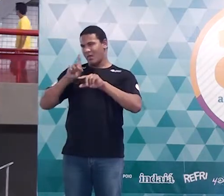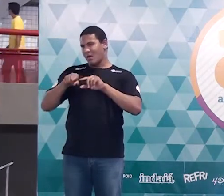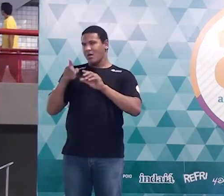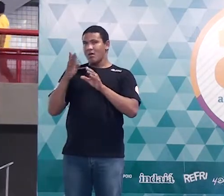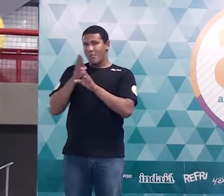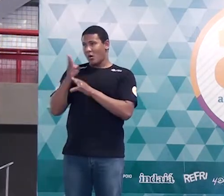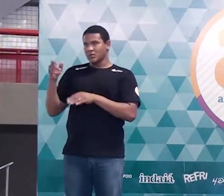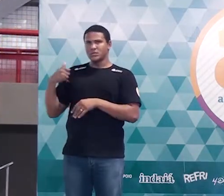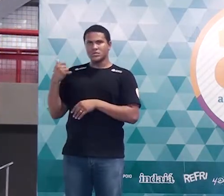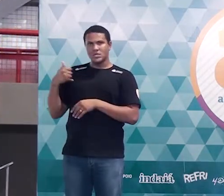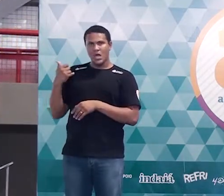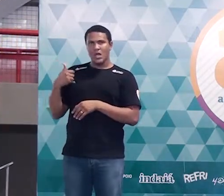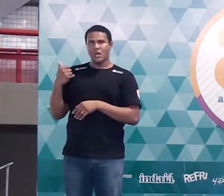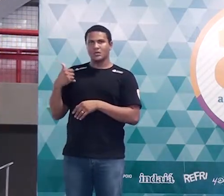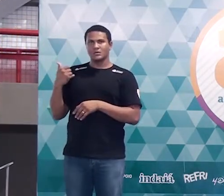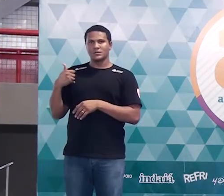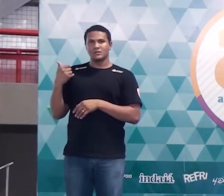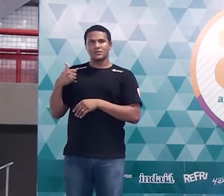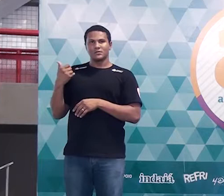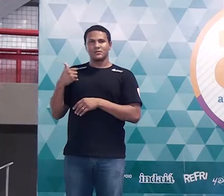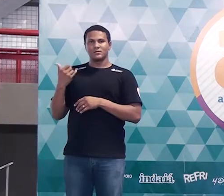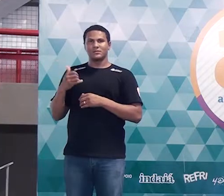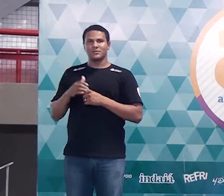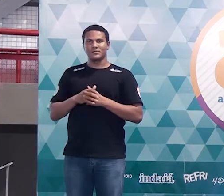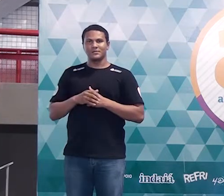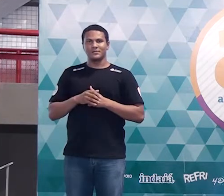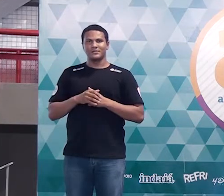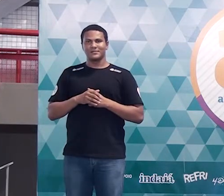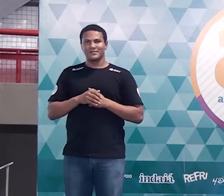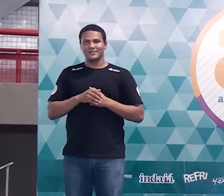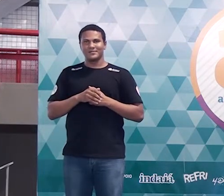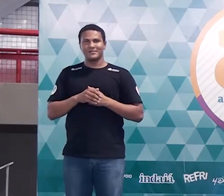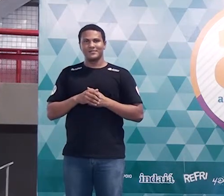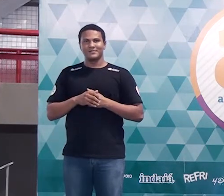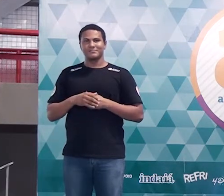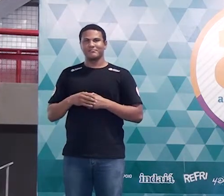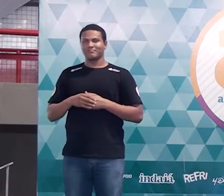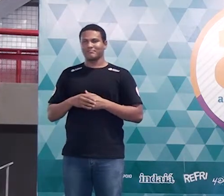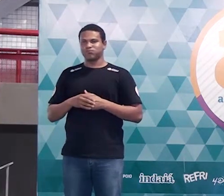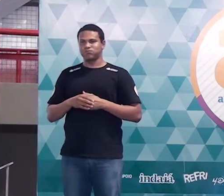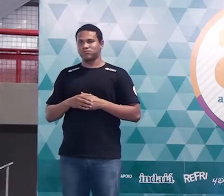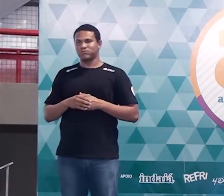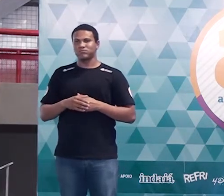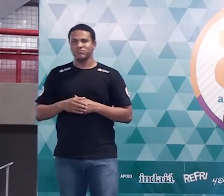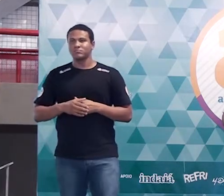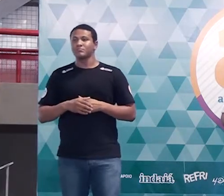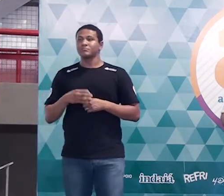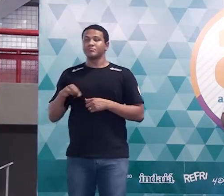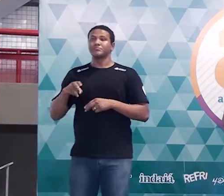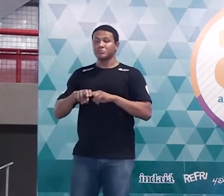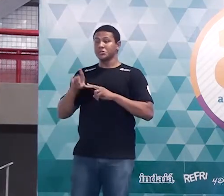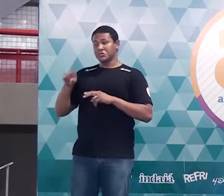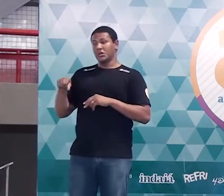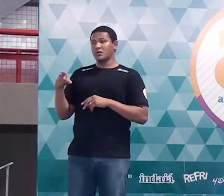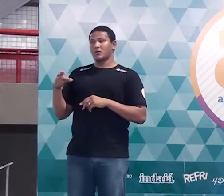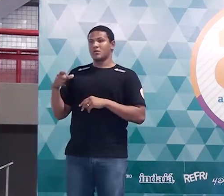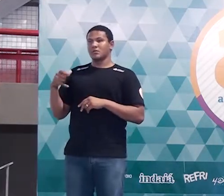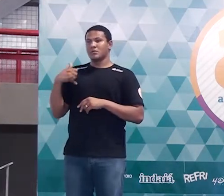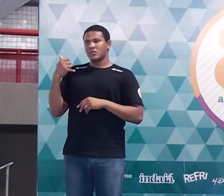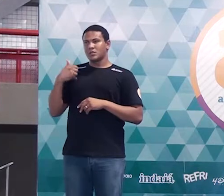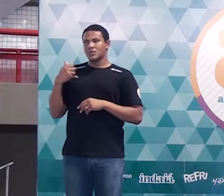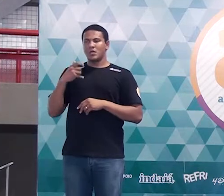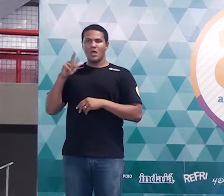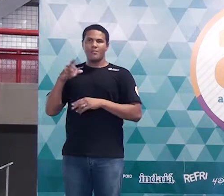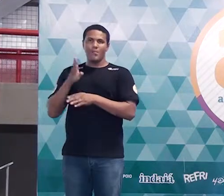é uma variedade etária, que a gente vai ver daqui para pouco, tá certo? Variedade etária,